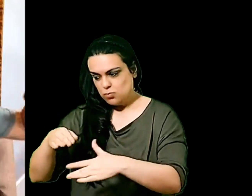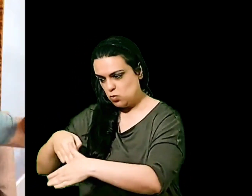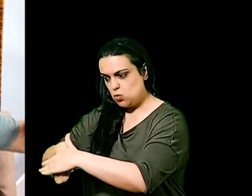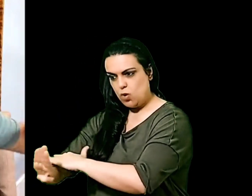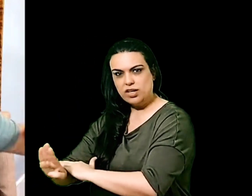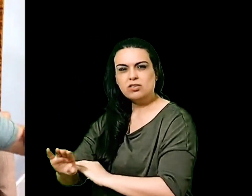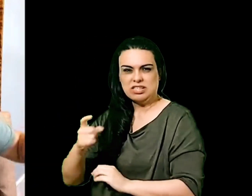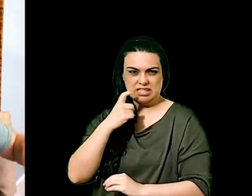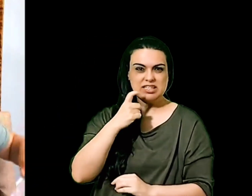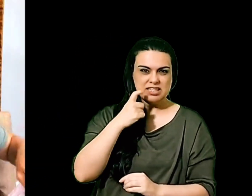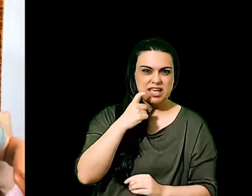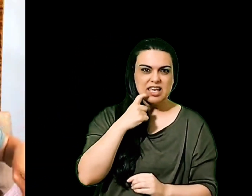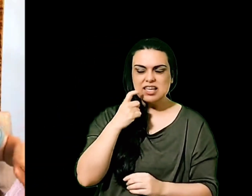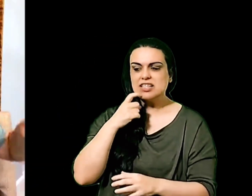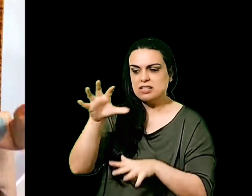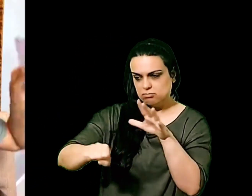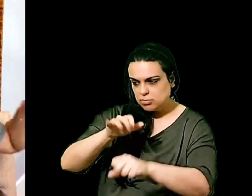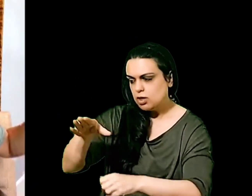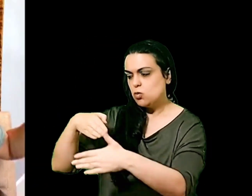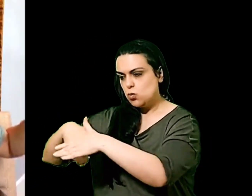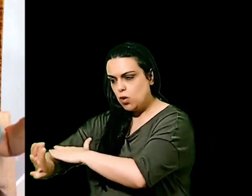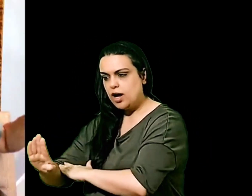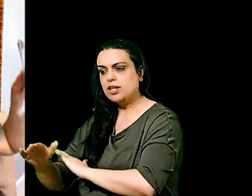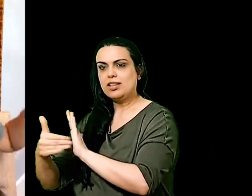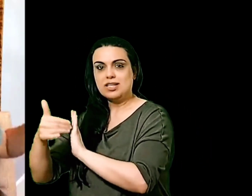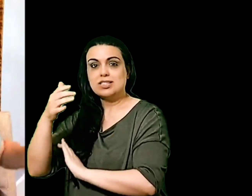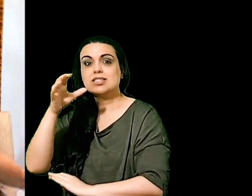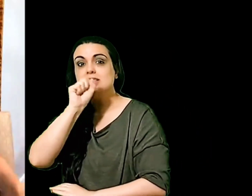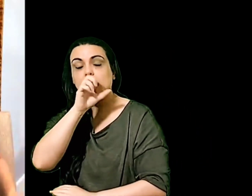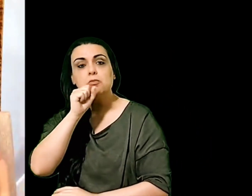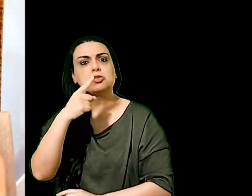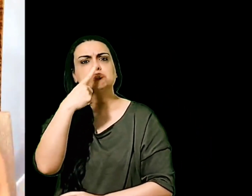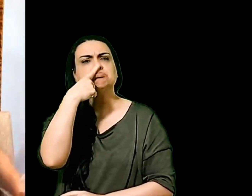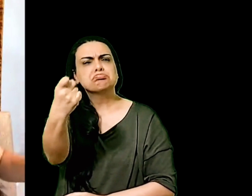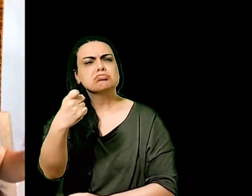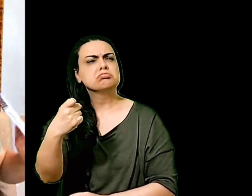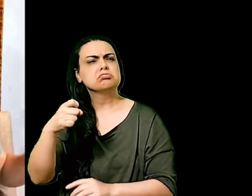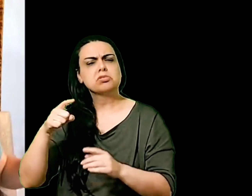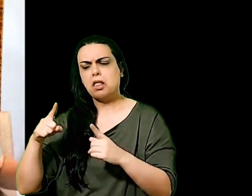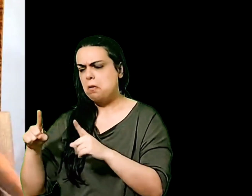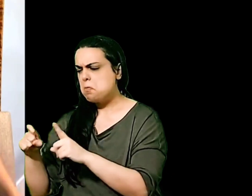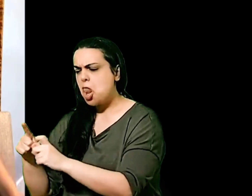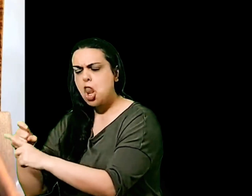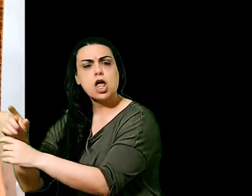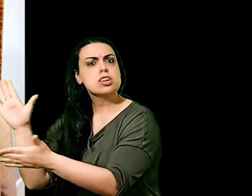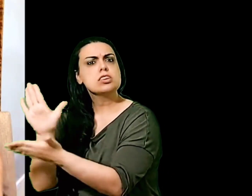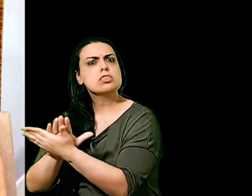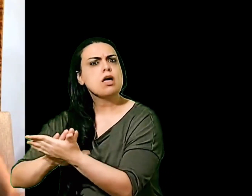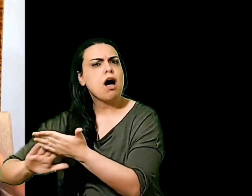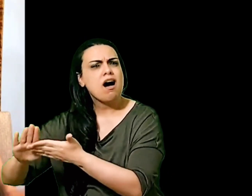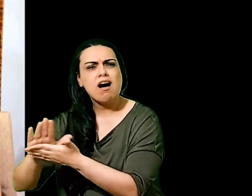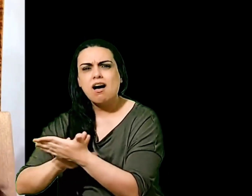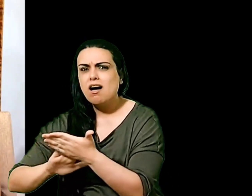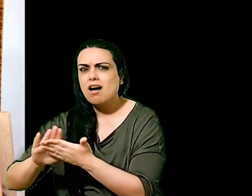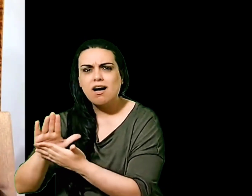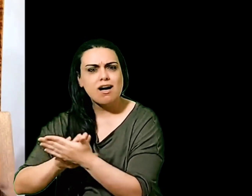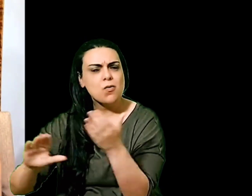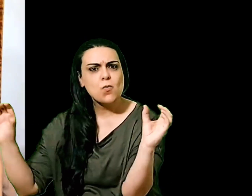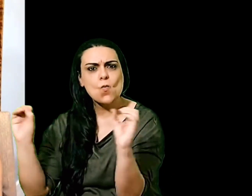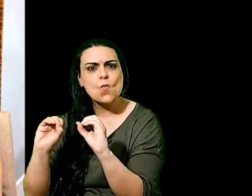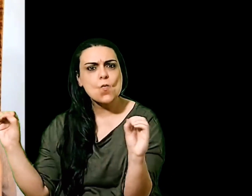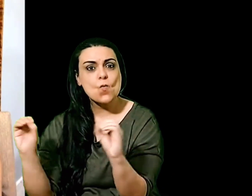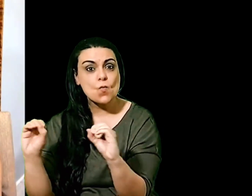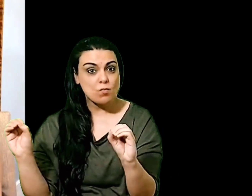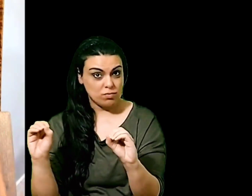E esse que foi guardado, de sexta para sábado, que era a porção dobrada, não cheirou mal e nem havia